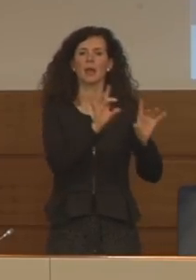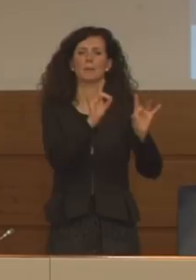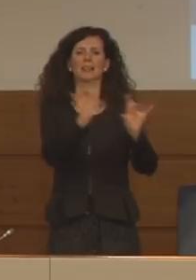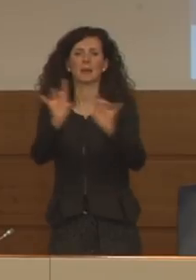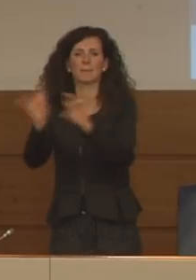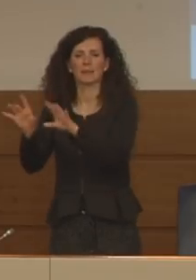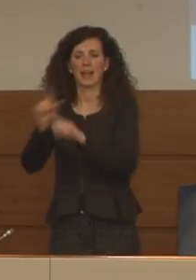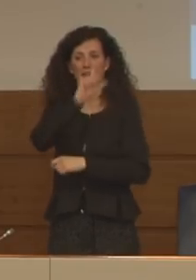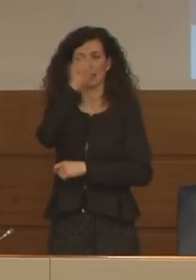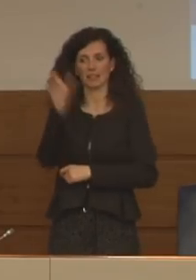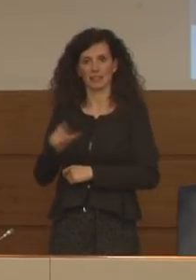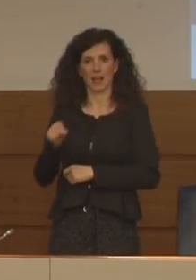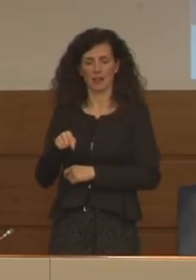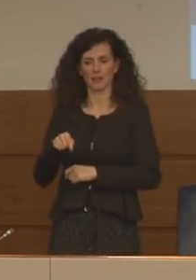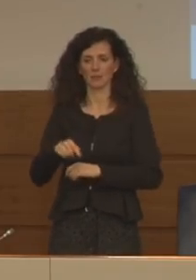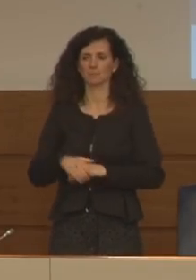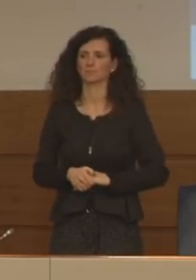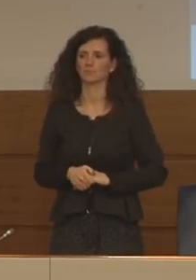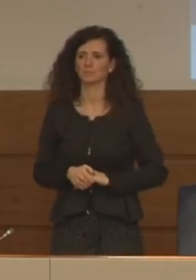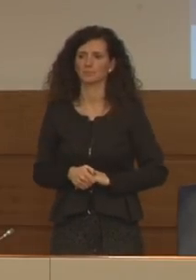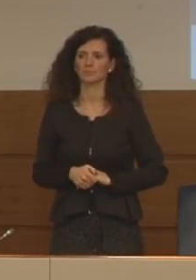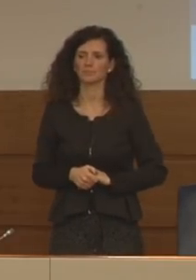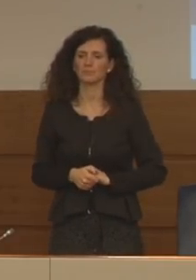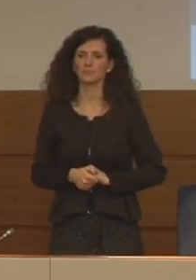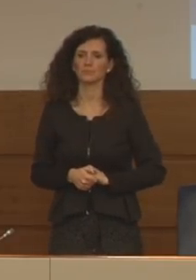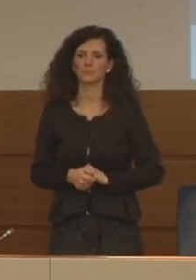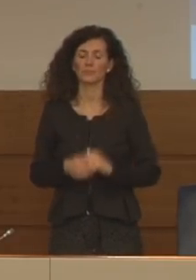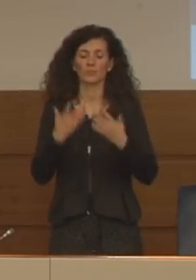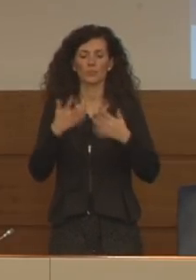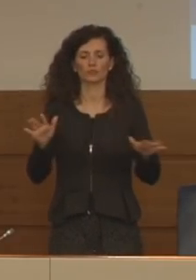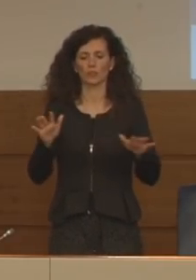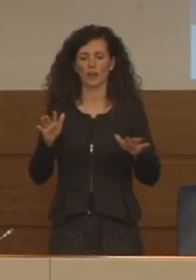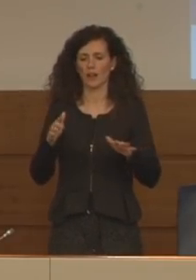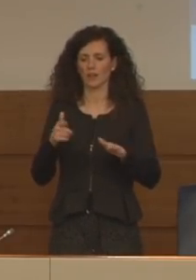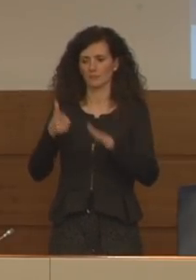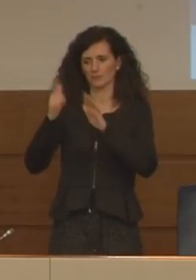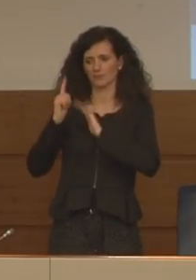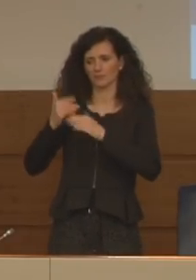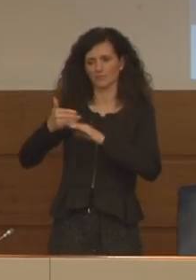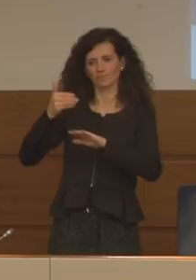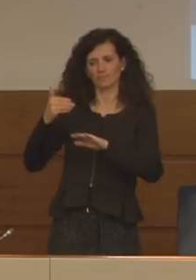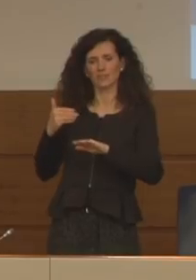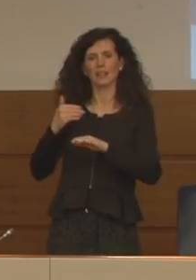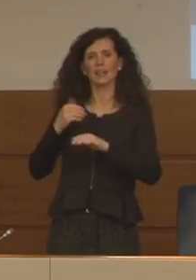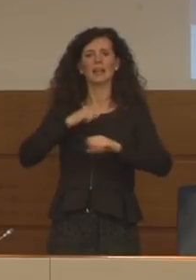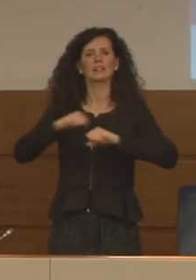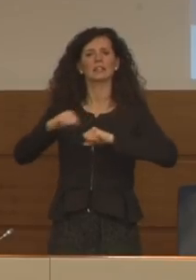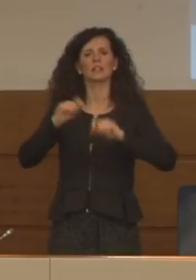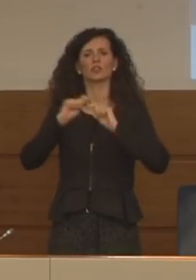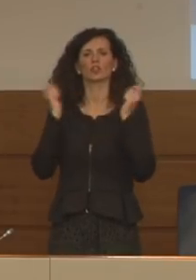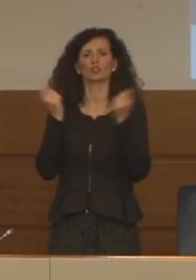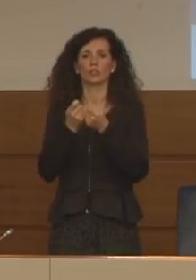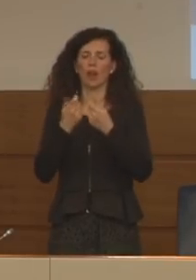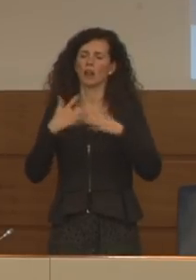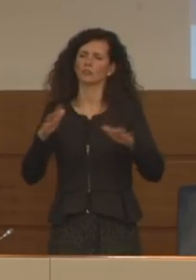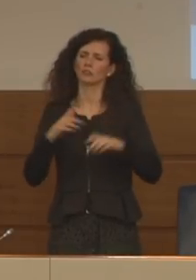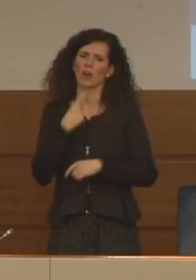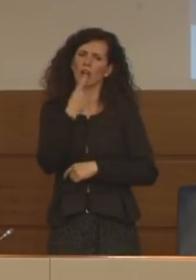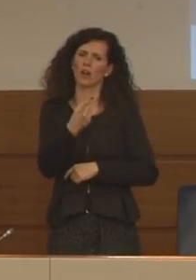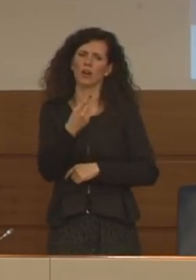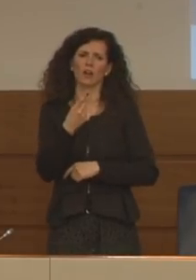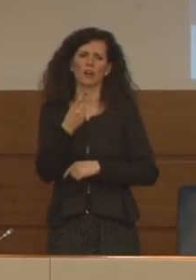italia avete sentito nei giorni passati il direttore generale esprimersi con estremo favore